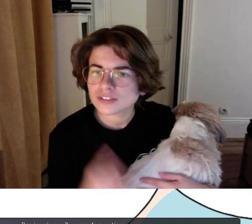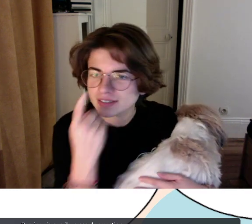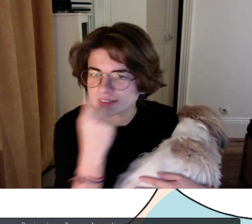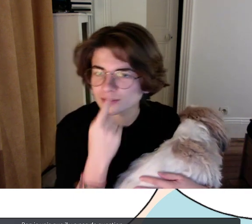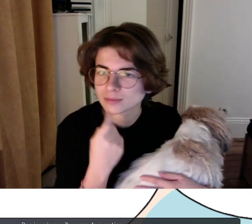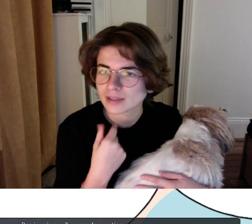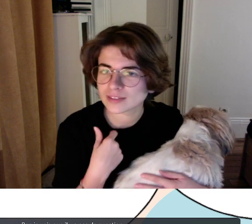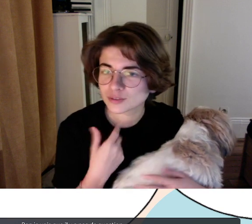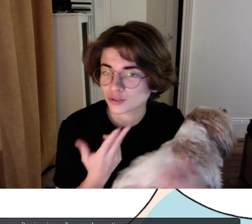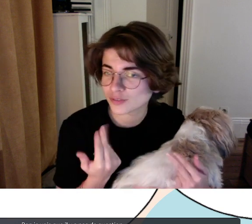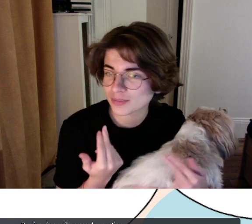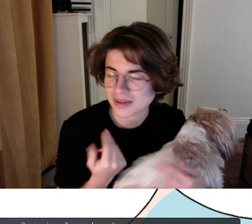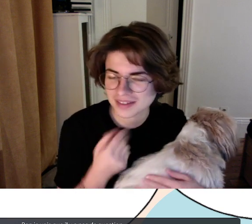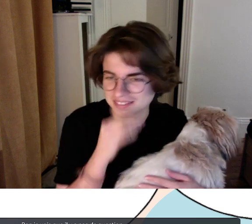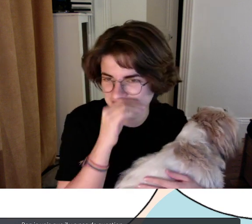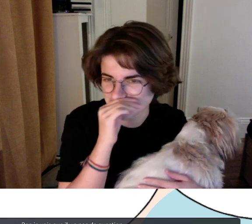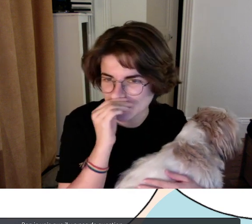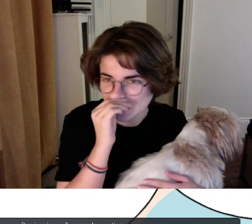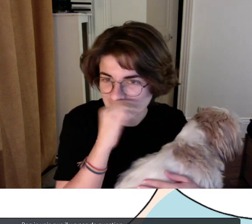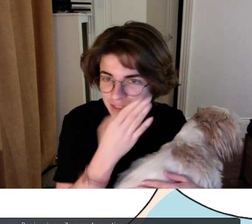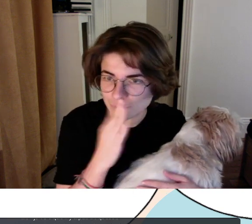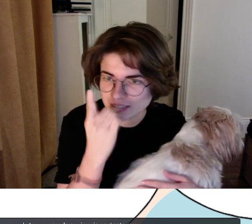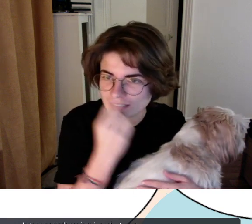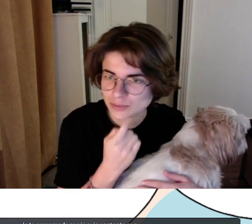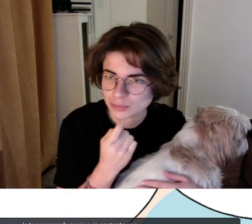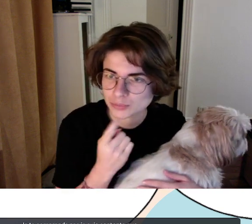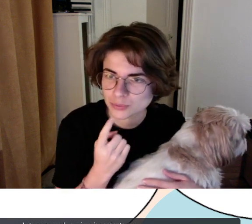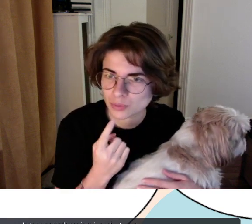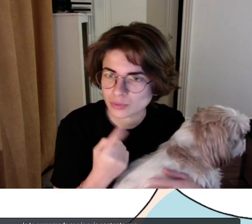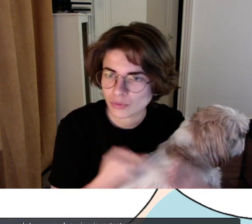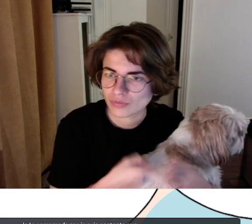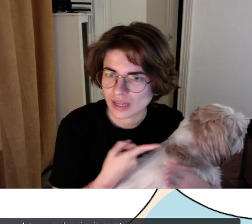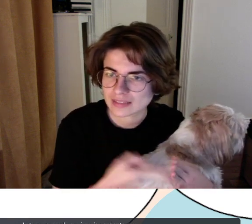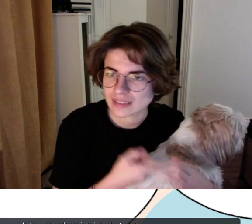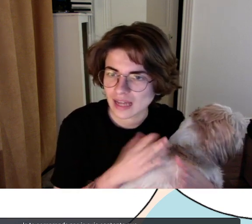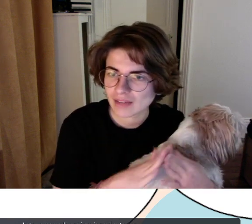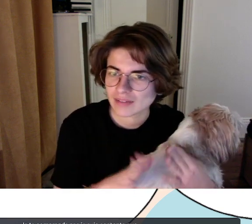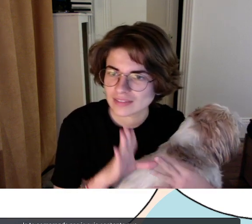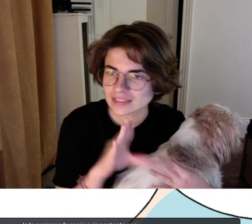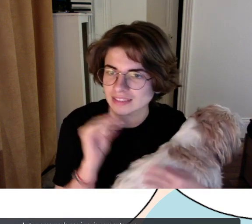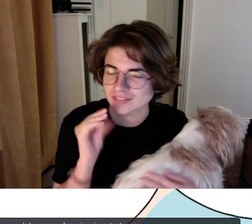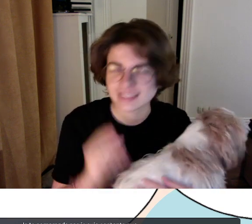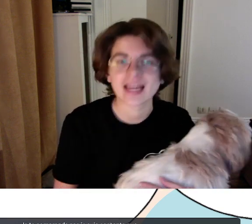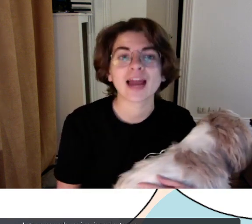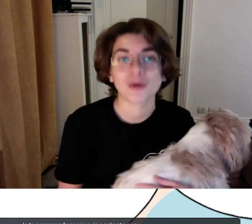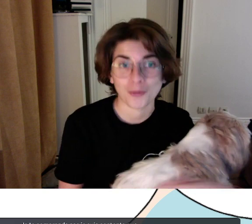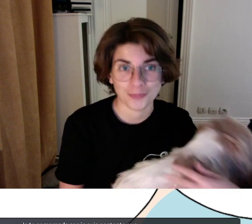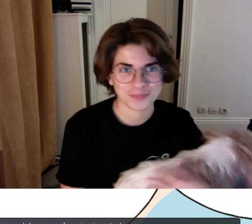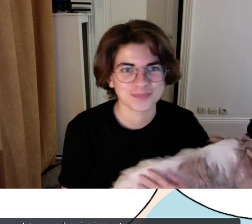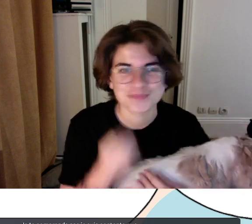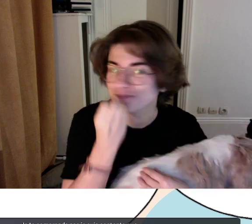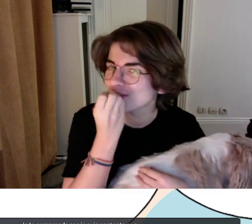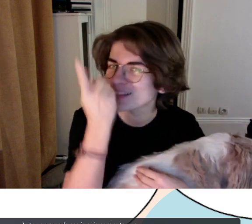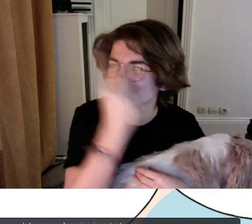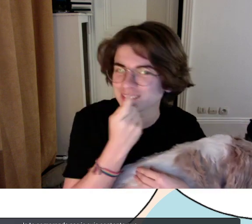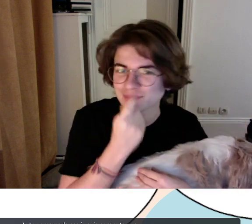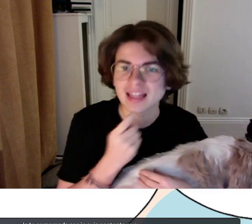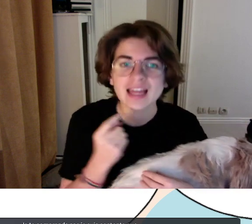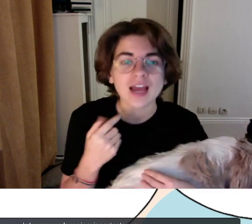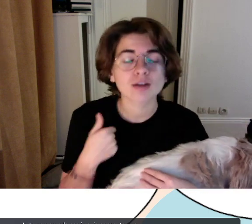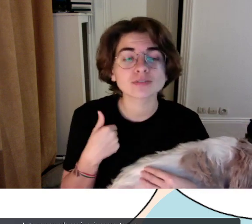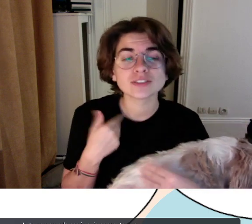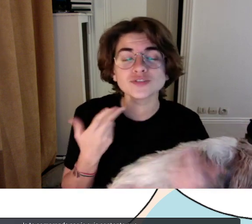moi j'ai une question. Est-ce que je vais bien? Et une autre question. Tu comptes refaire tes lives avec des invités? Alors, bonne